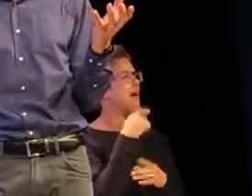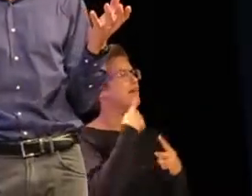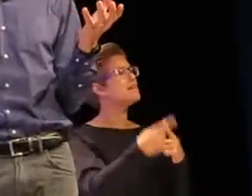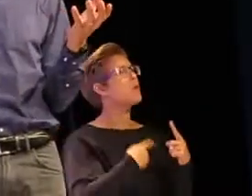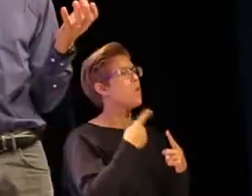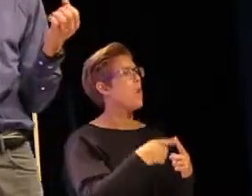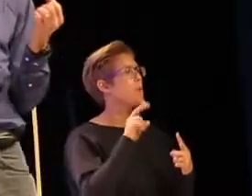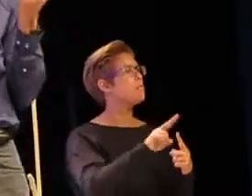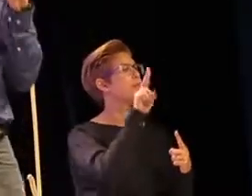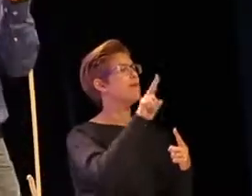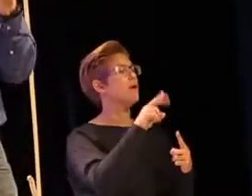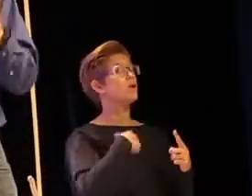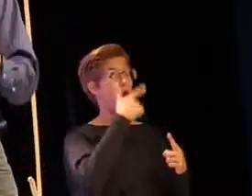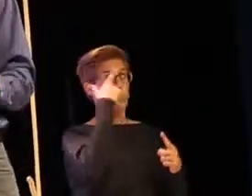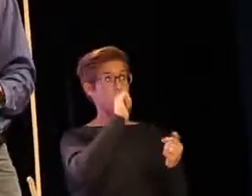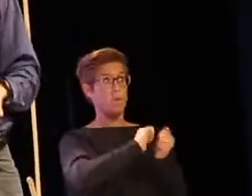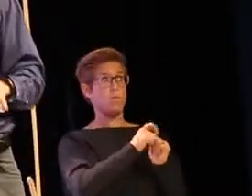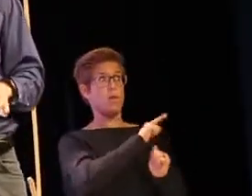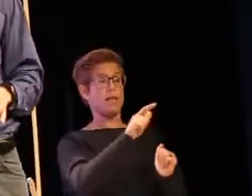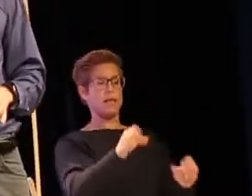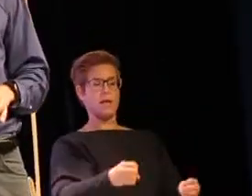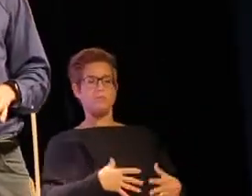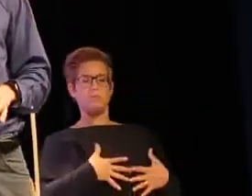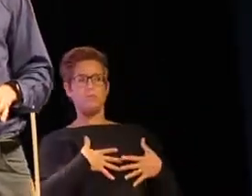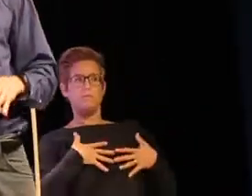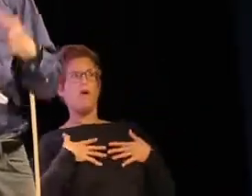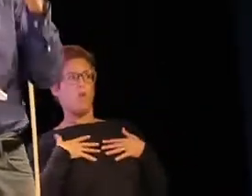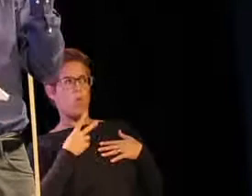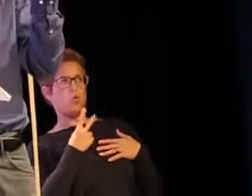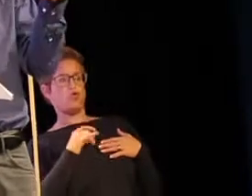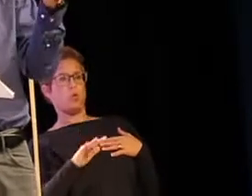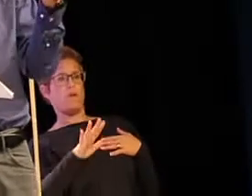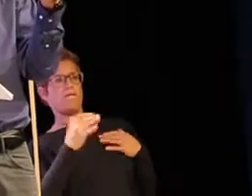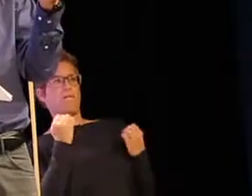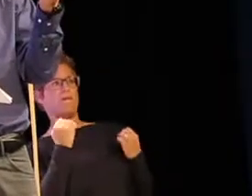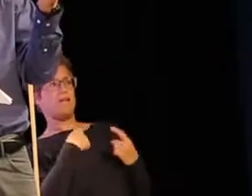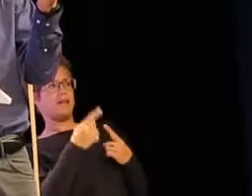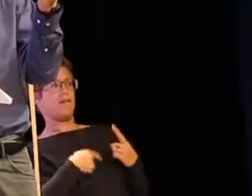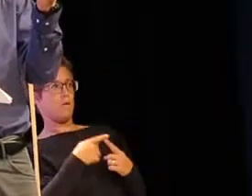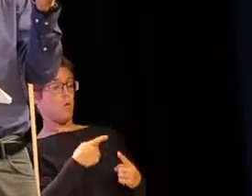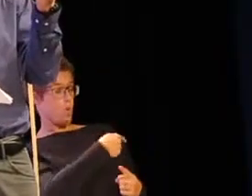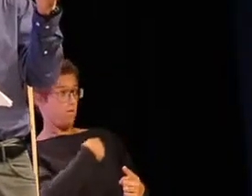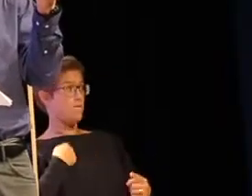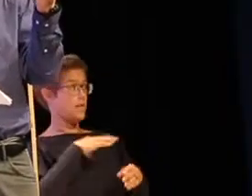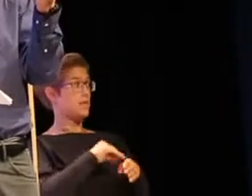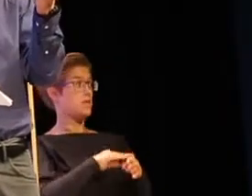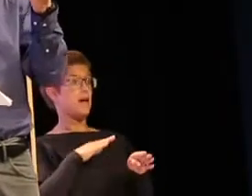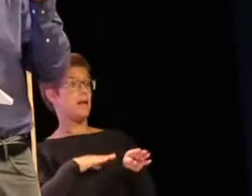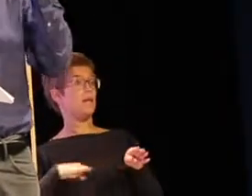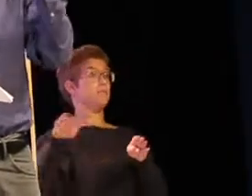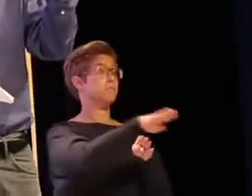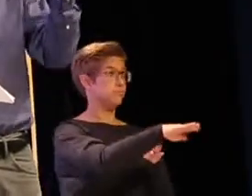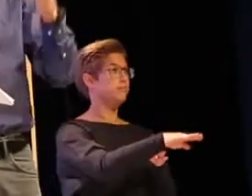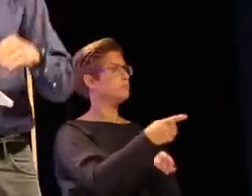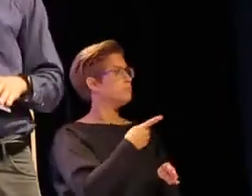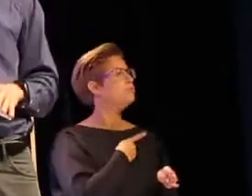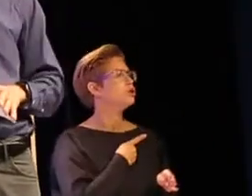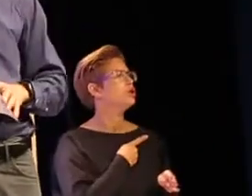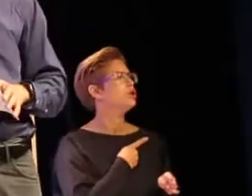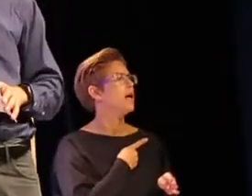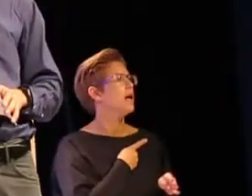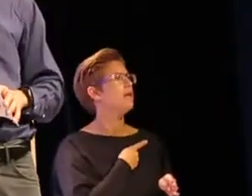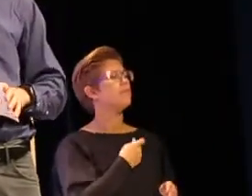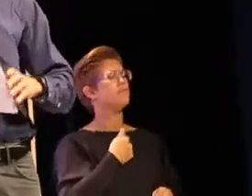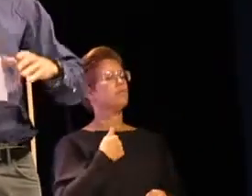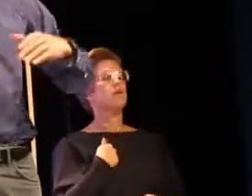Och politikerna känner det. Det nu gäller att visa framfötterna. Sverige visar verkligen framfötterna. Det var med stolthet att